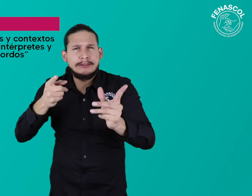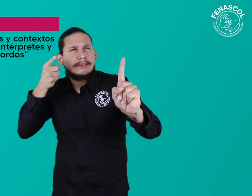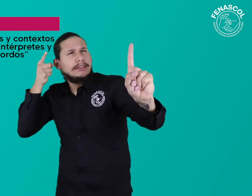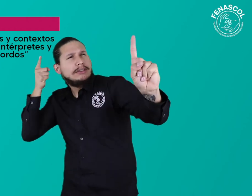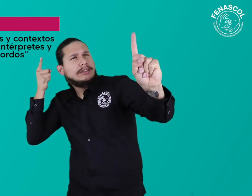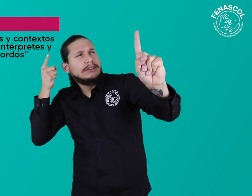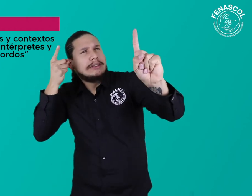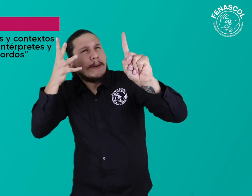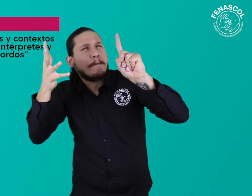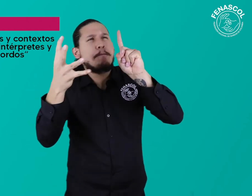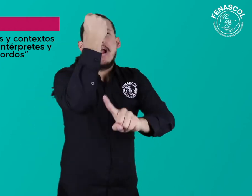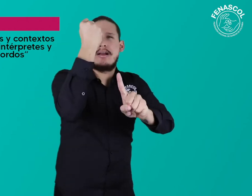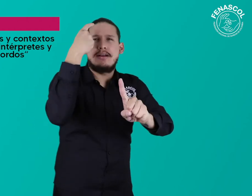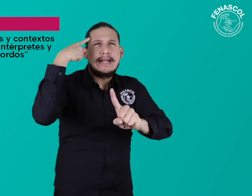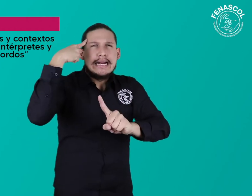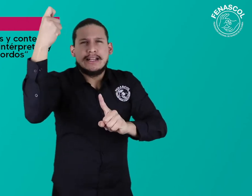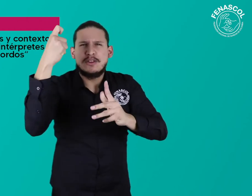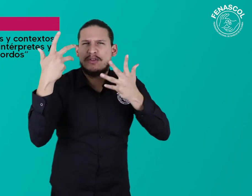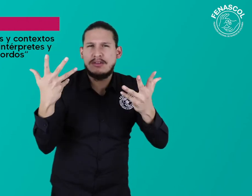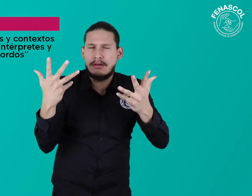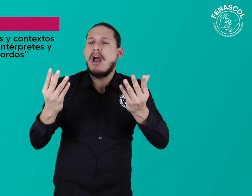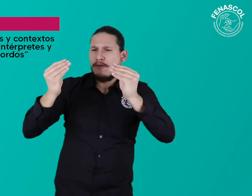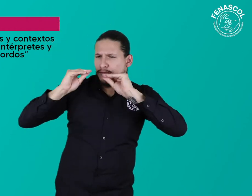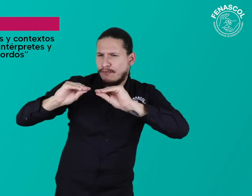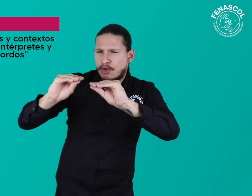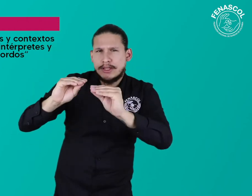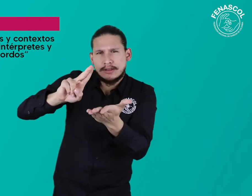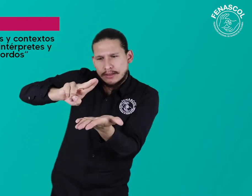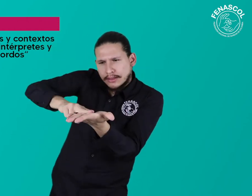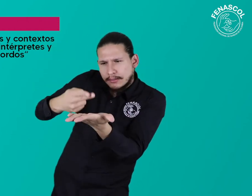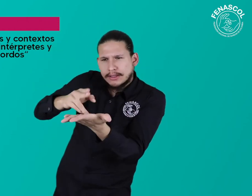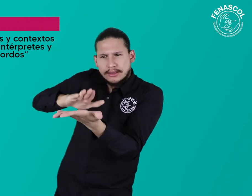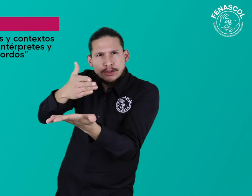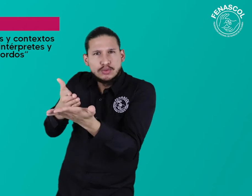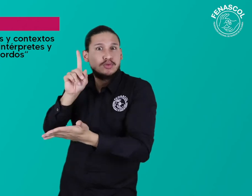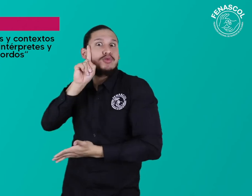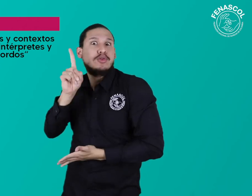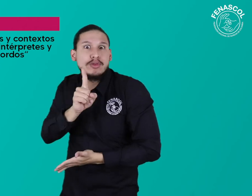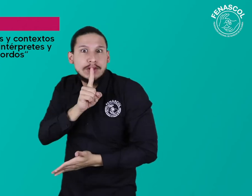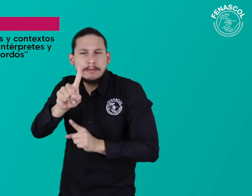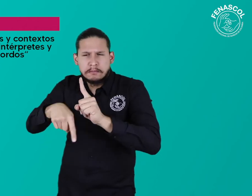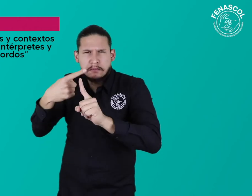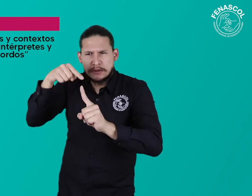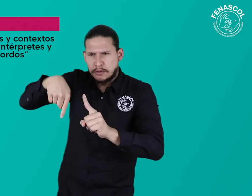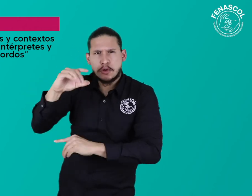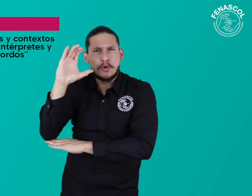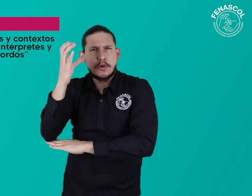Perspectivas y Contextos de la Formación de Intérpretes y Traductores